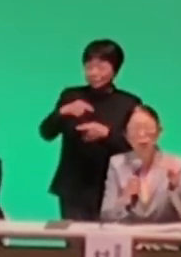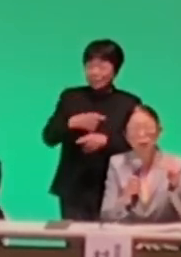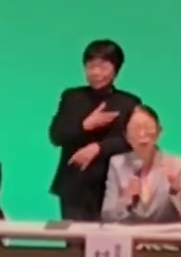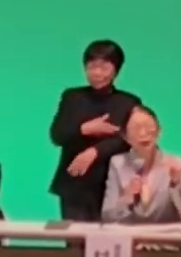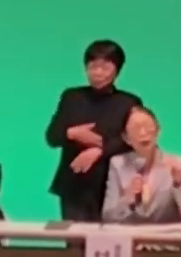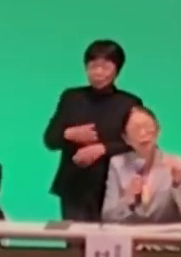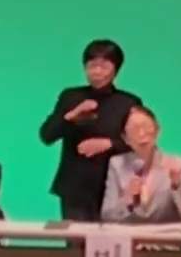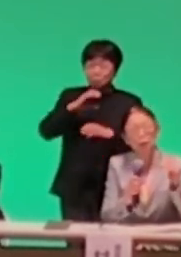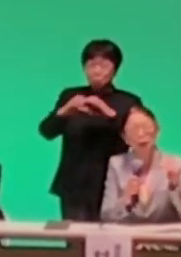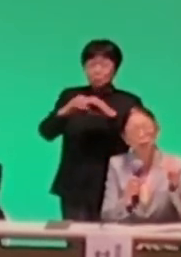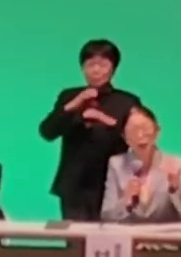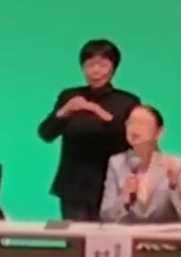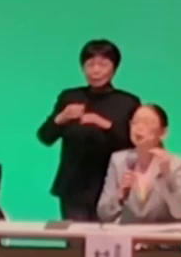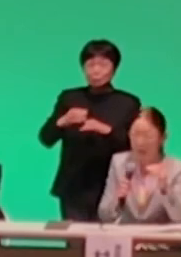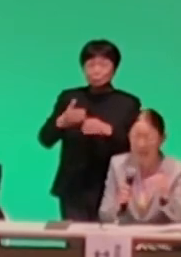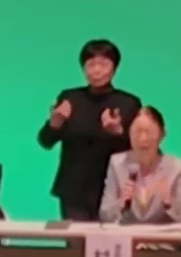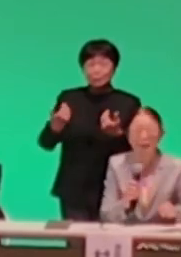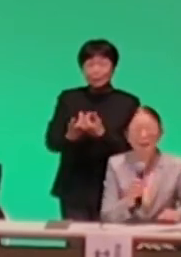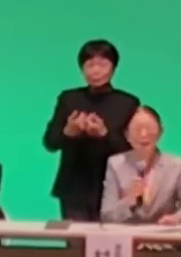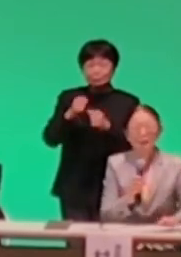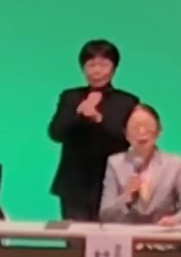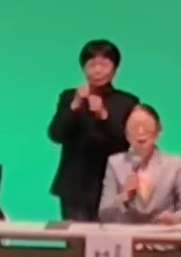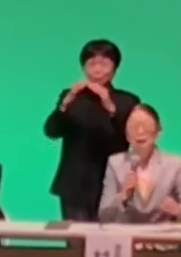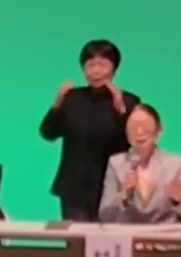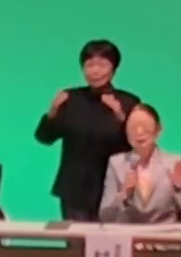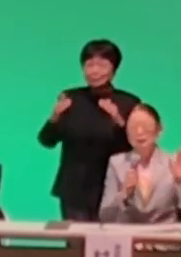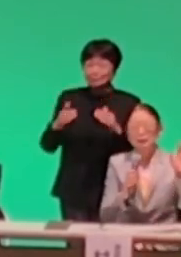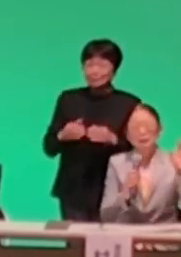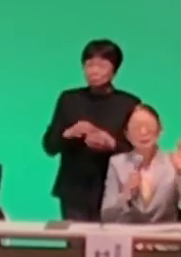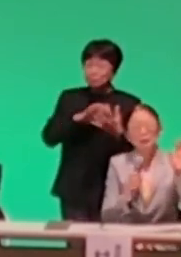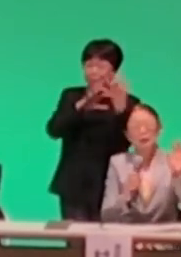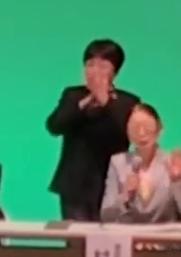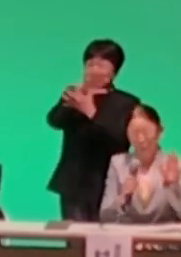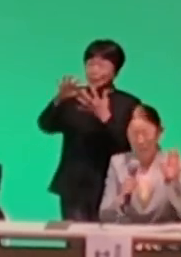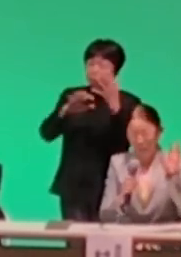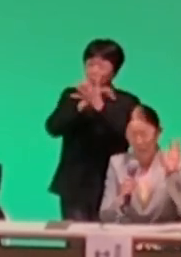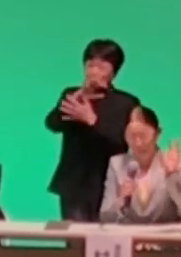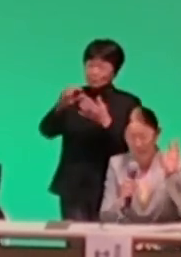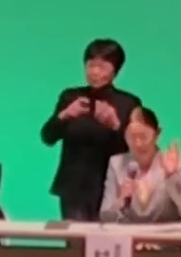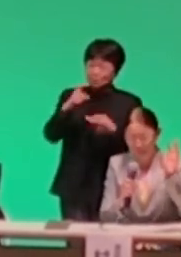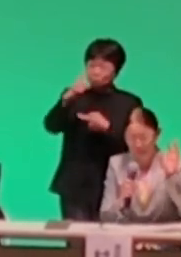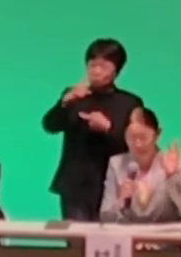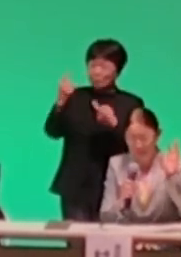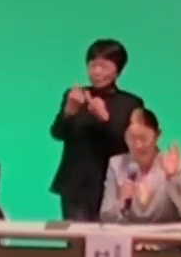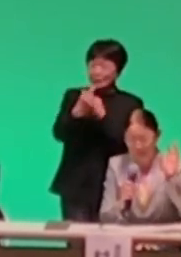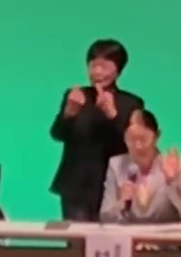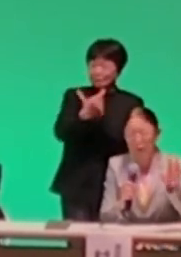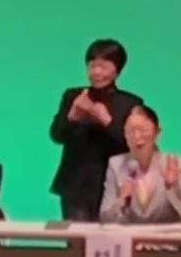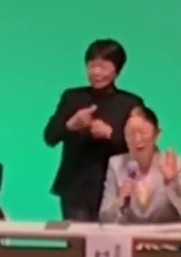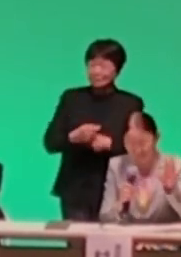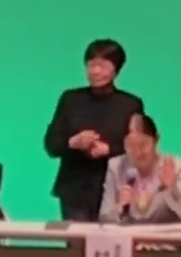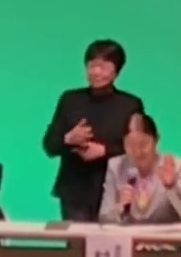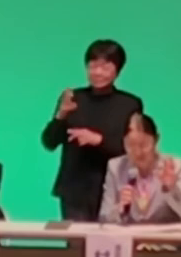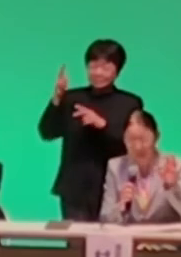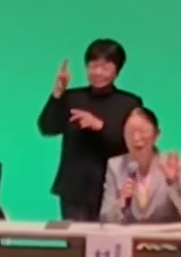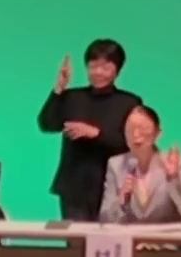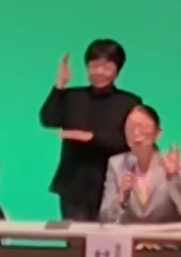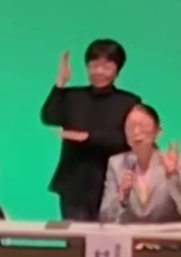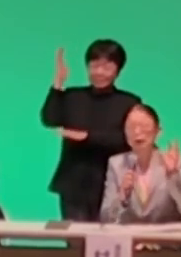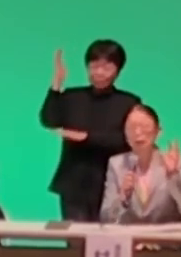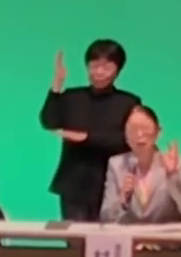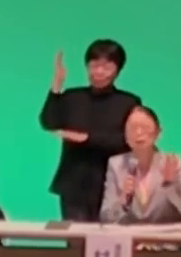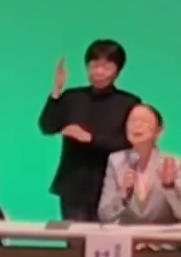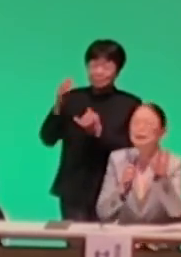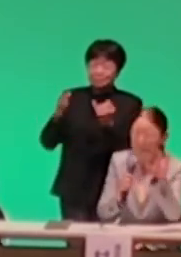うコミュニケーションギャップ研究会、それがあの役所で初めてセクハ